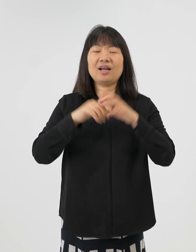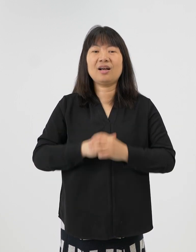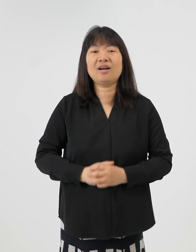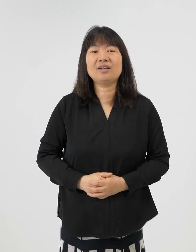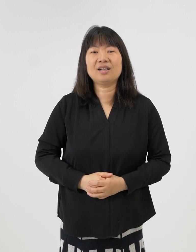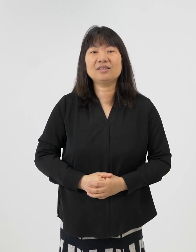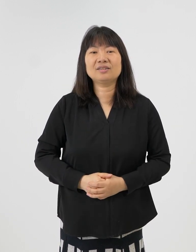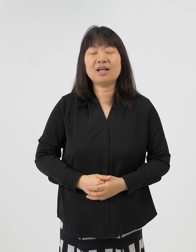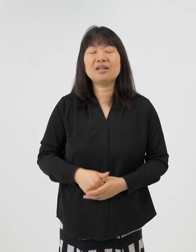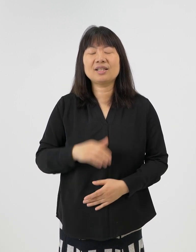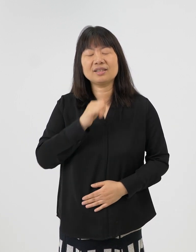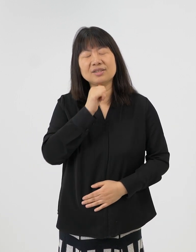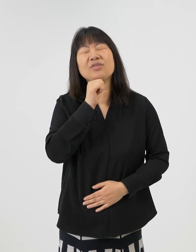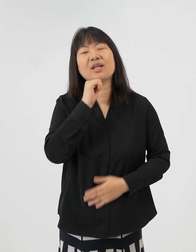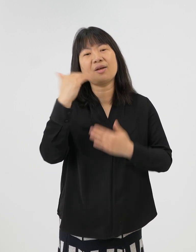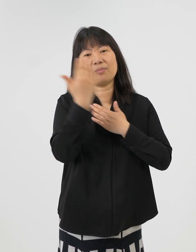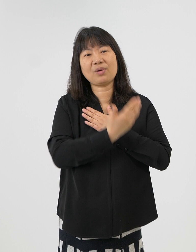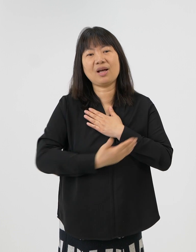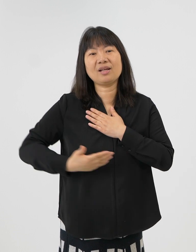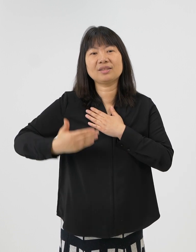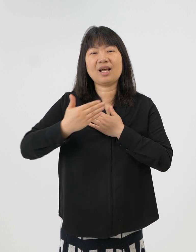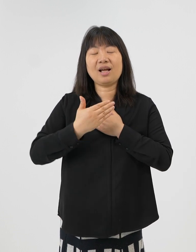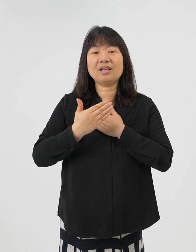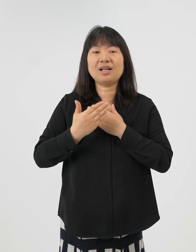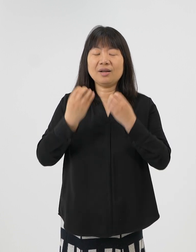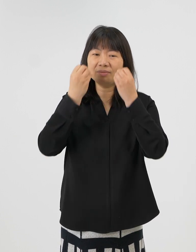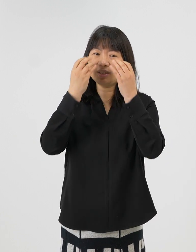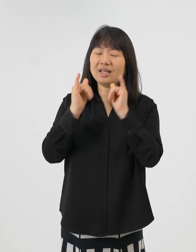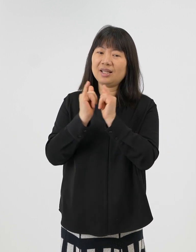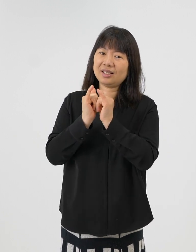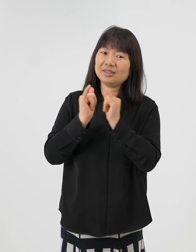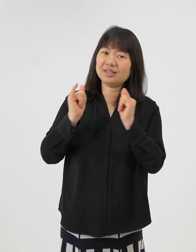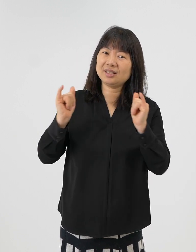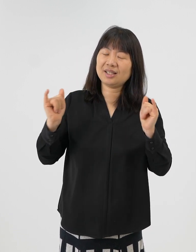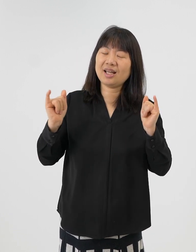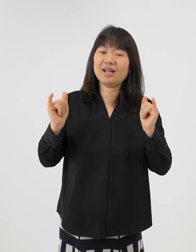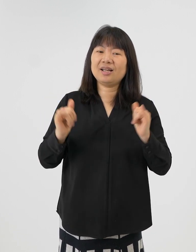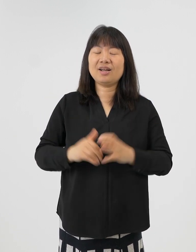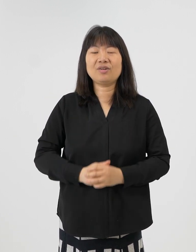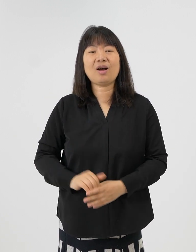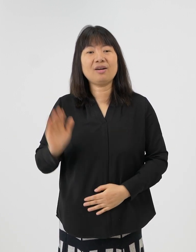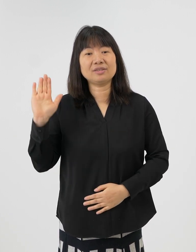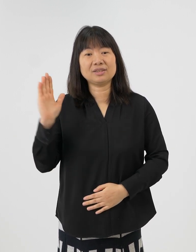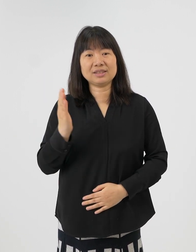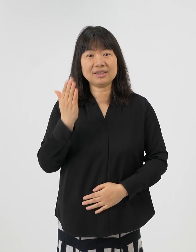내 천한 몸 새 사람이